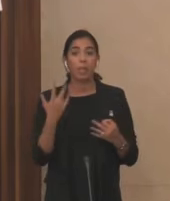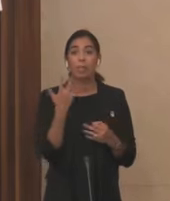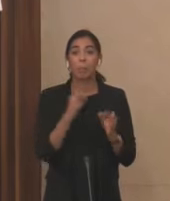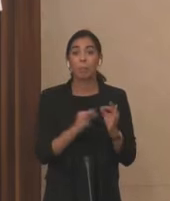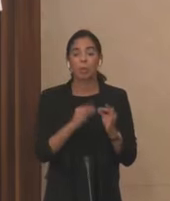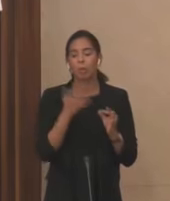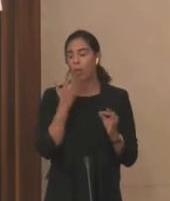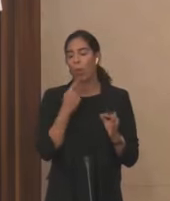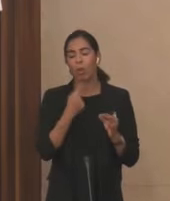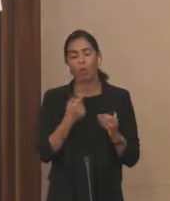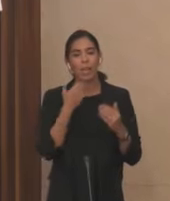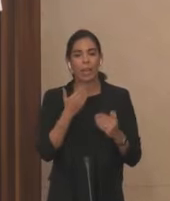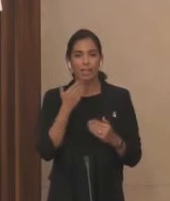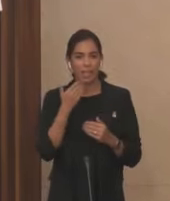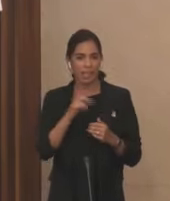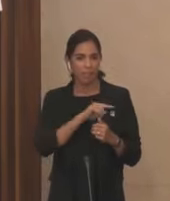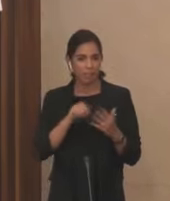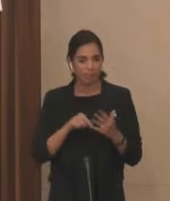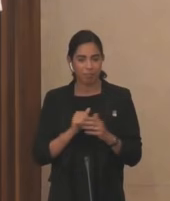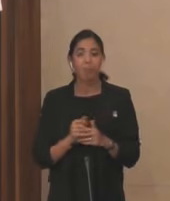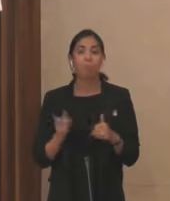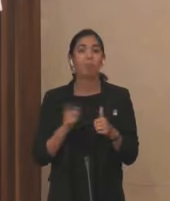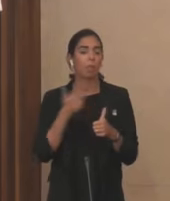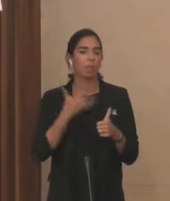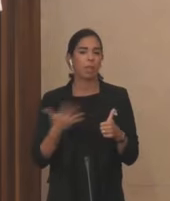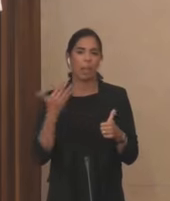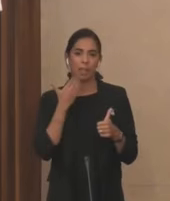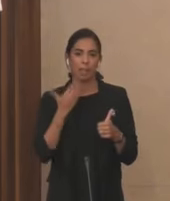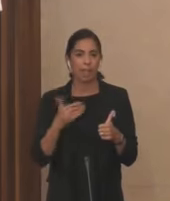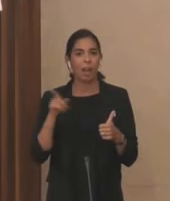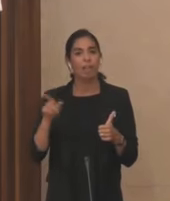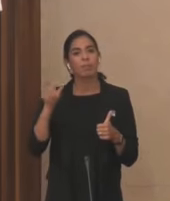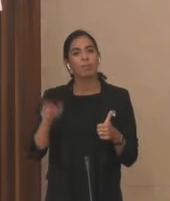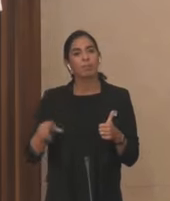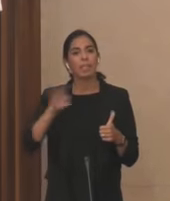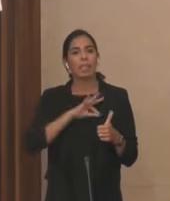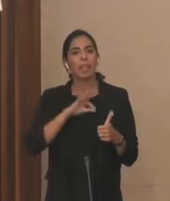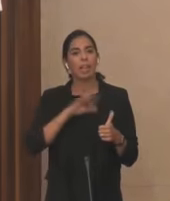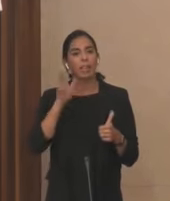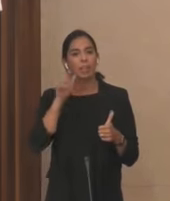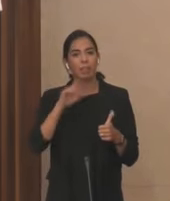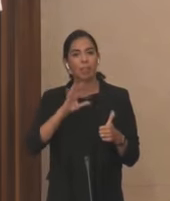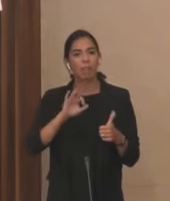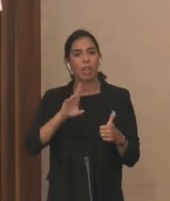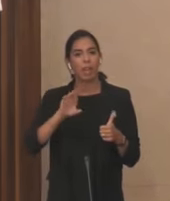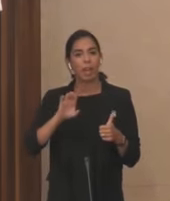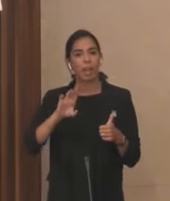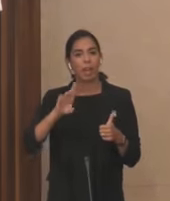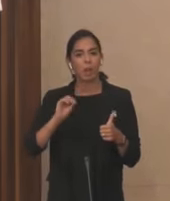dedicare ai ringraziamenti. Il primo grande ringraziamento alla senatrice Ferrero, che ha fatto qualcosa di